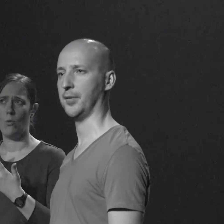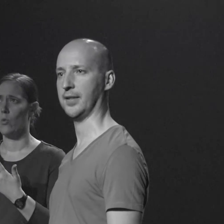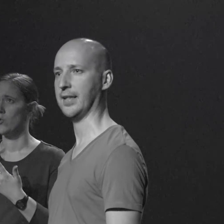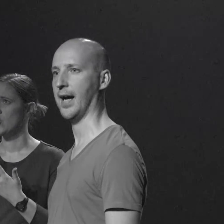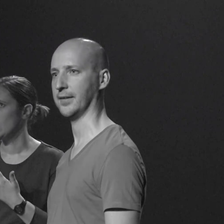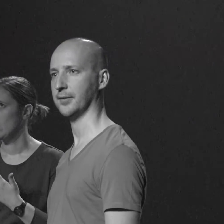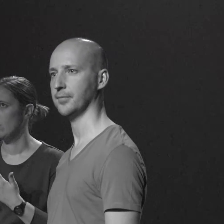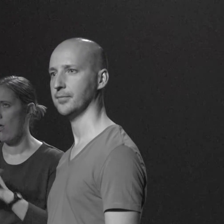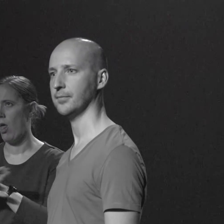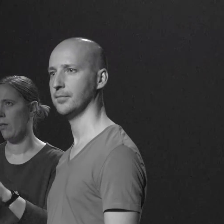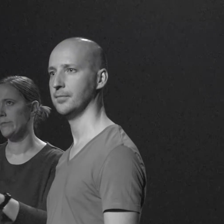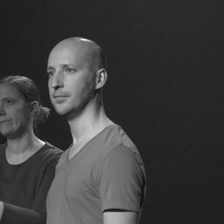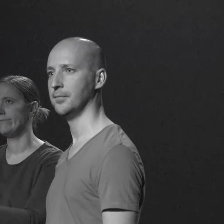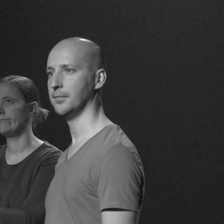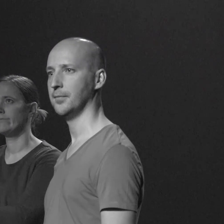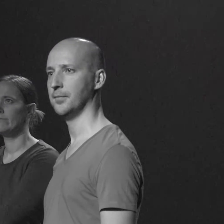hebben het niet gehaald.